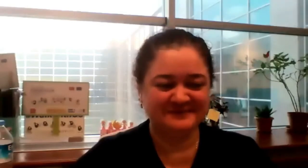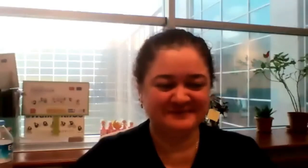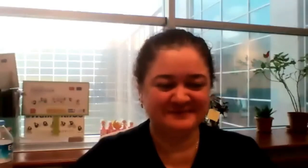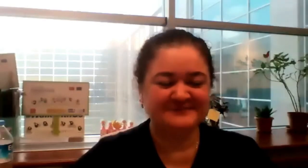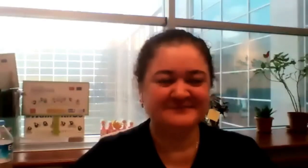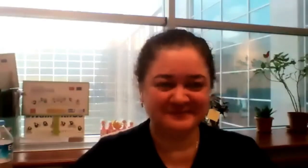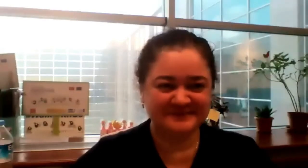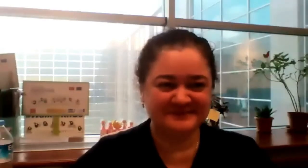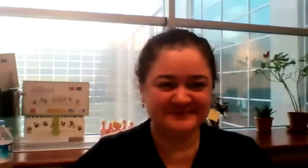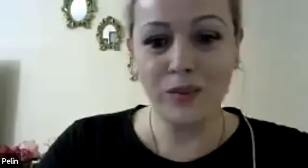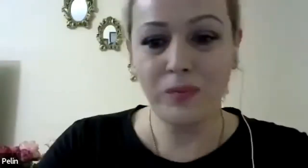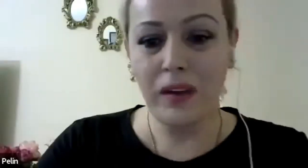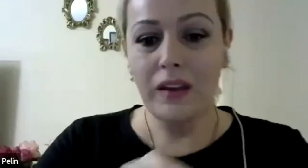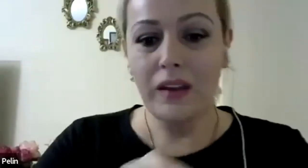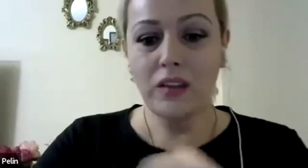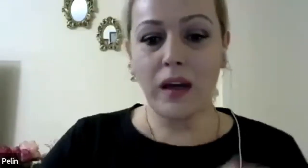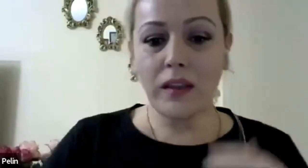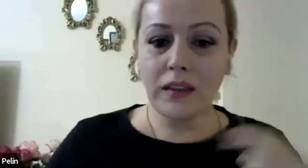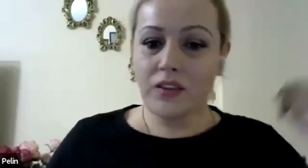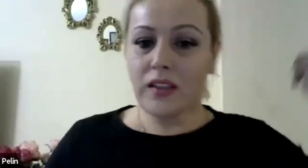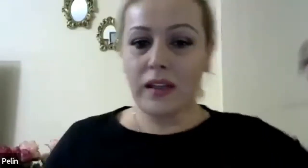Teşekkür ederiz, sağ olun. Şimdi arkadaşlar,